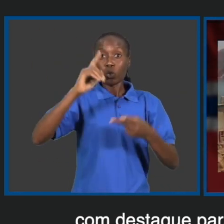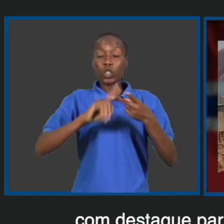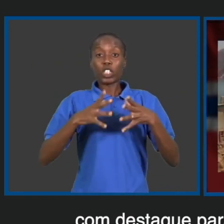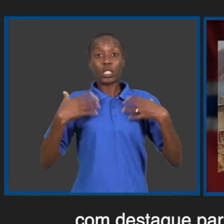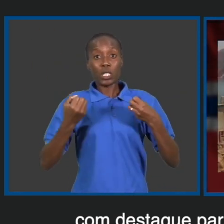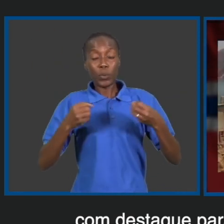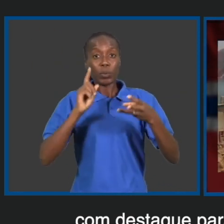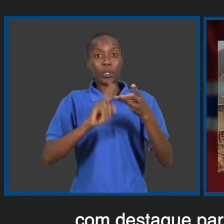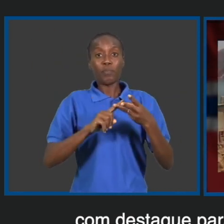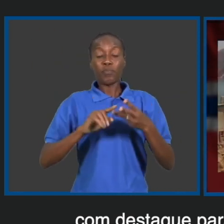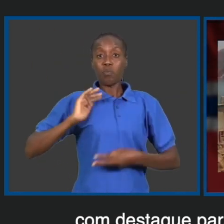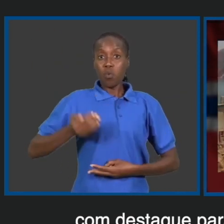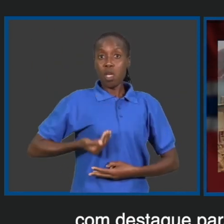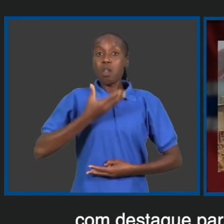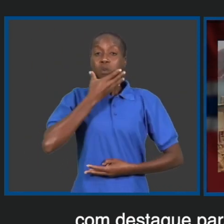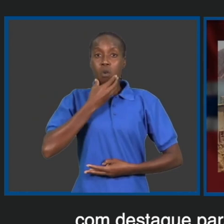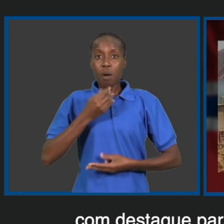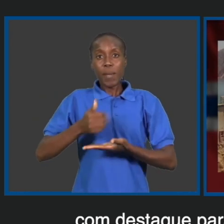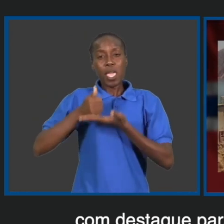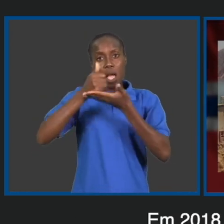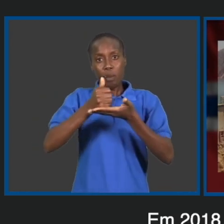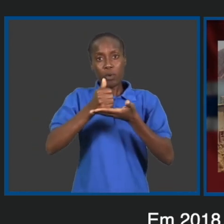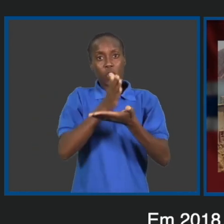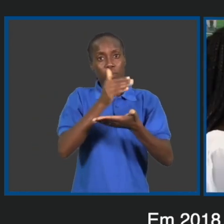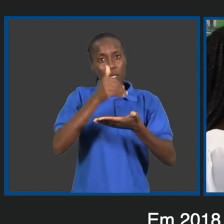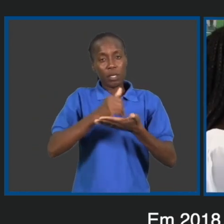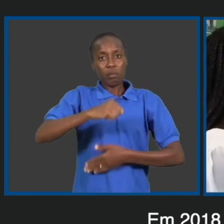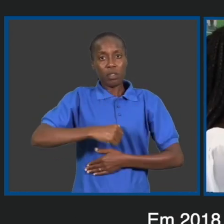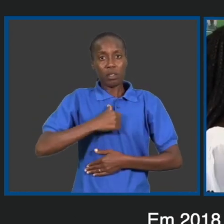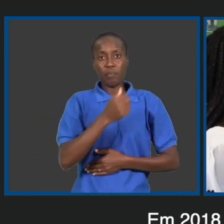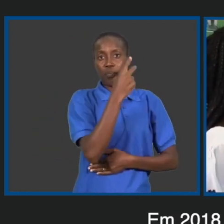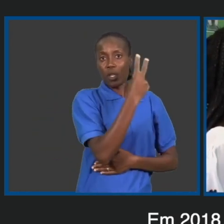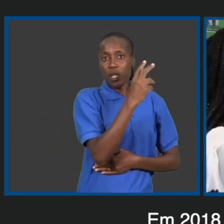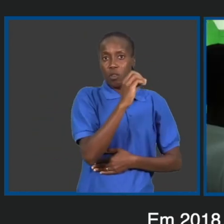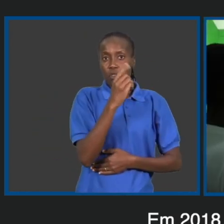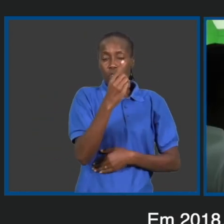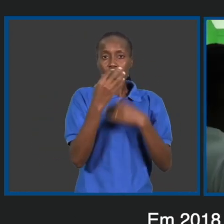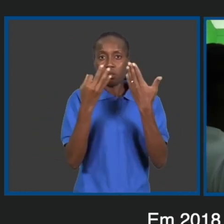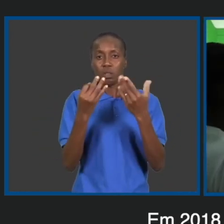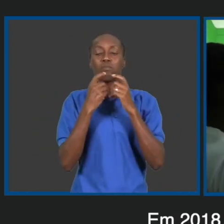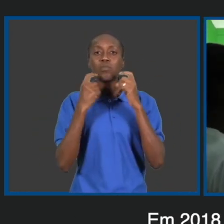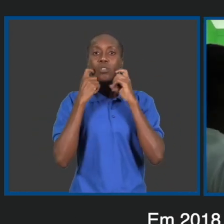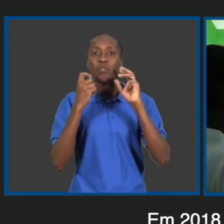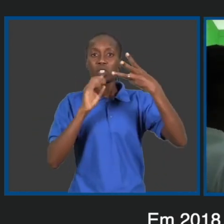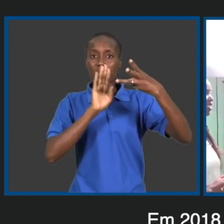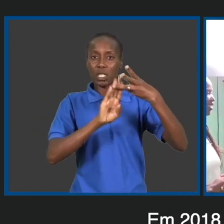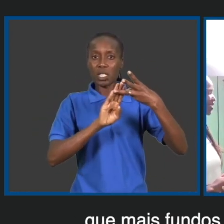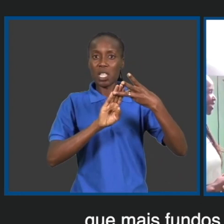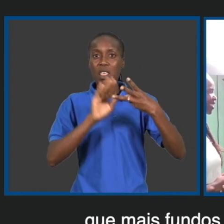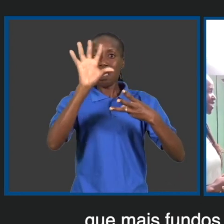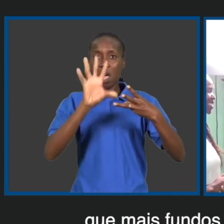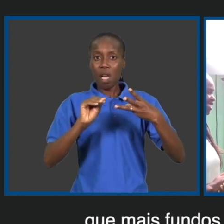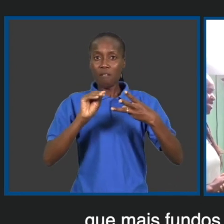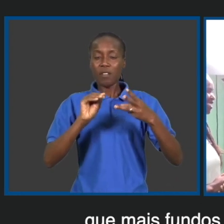saúde, gênero e apoio ao setor privado. Em 2018, Moçambique foi o terceiro país da África Austral